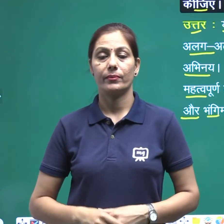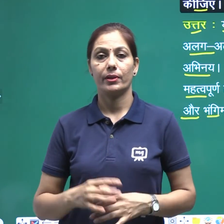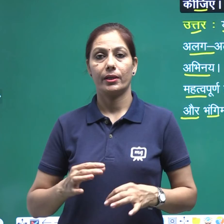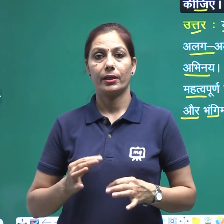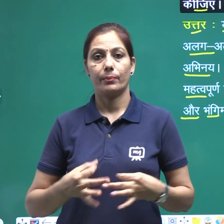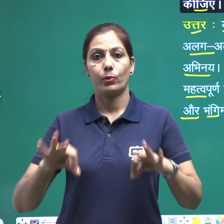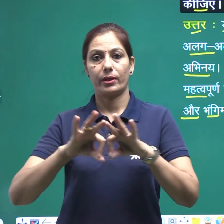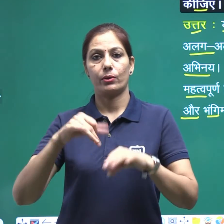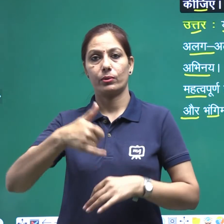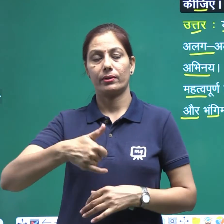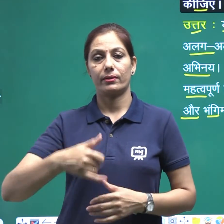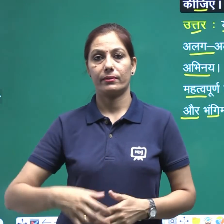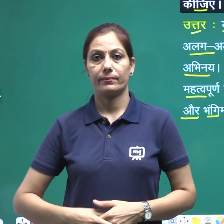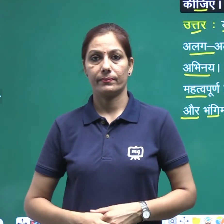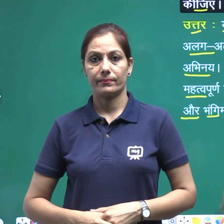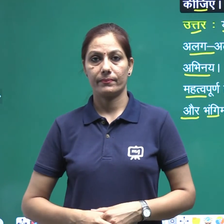महत्वपूर्ण होती है।